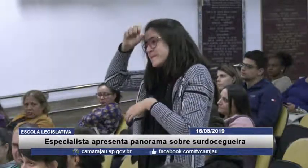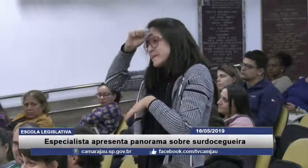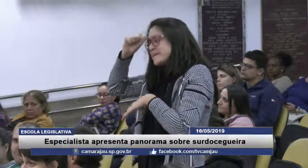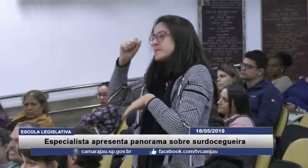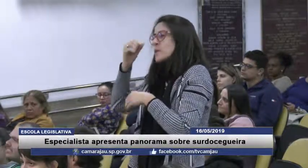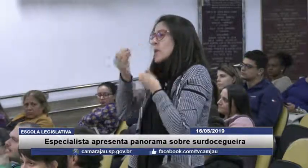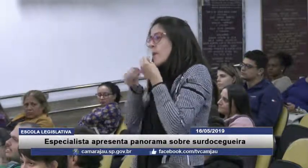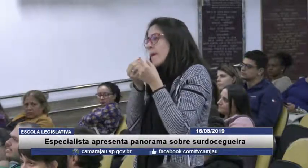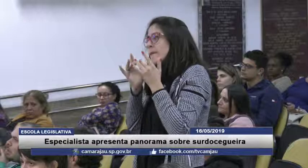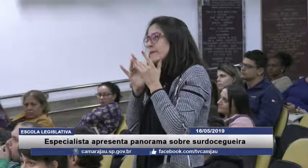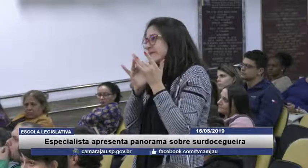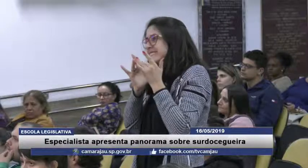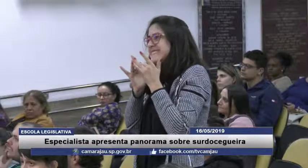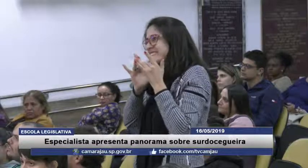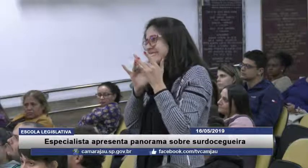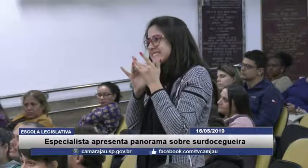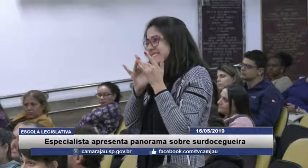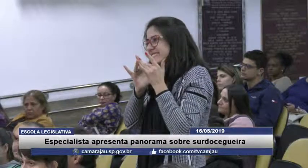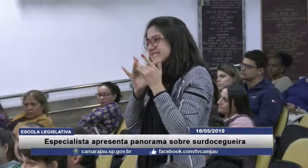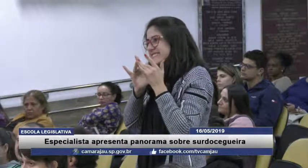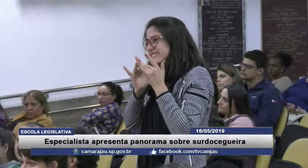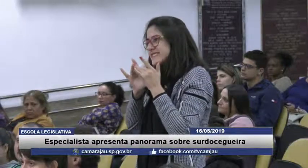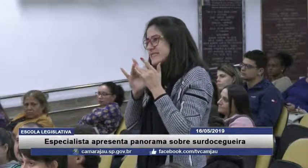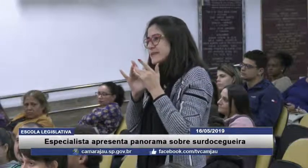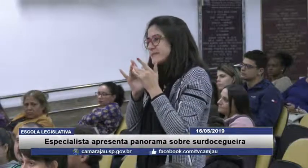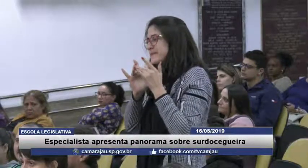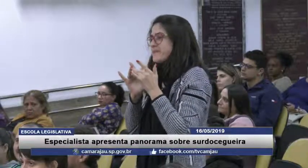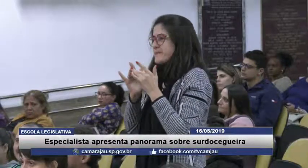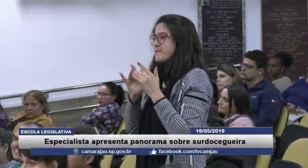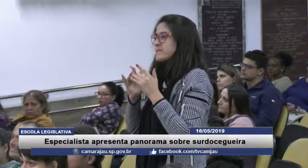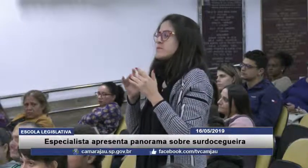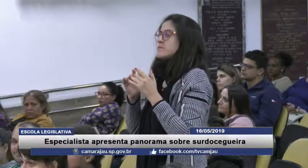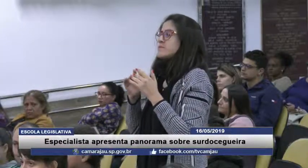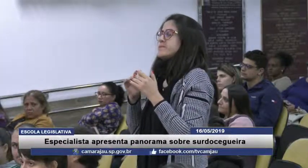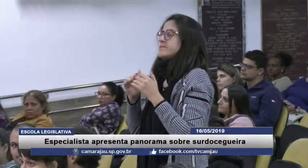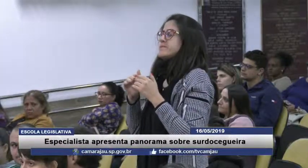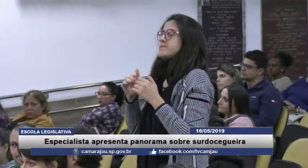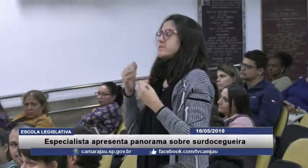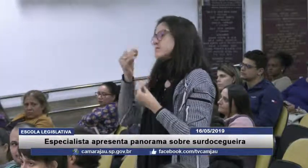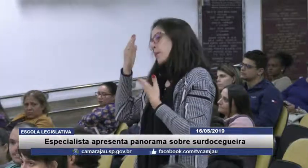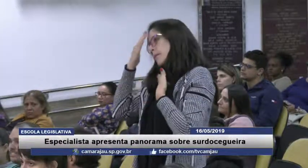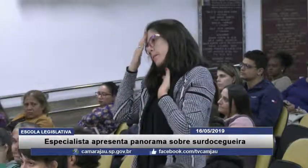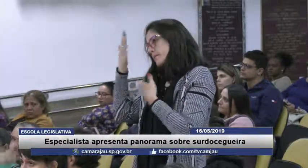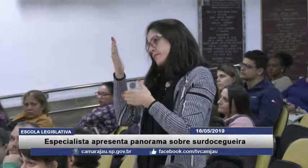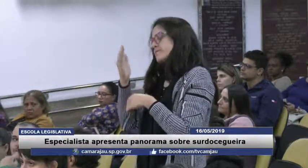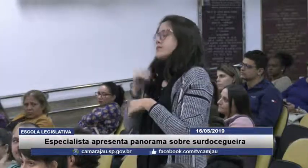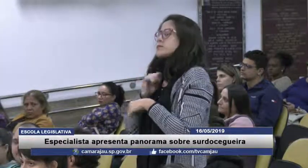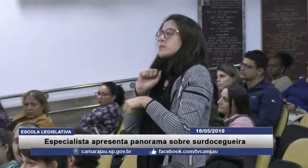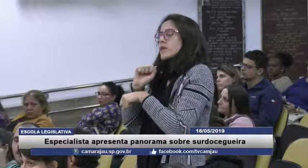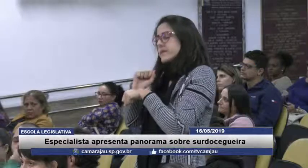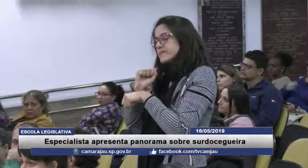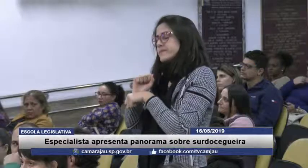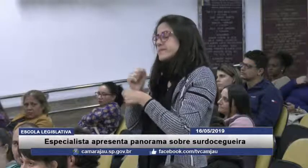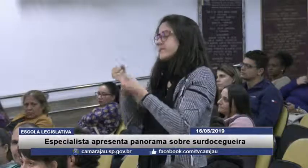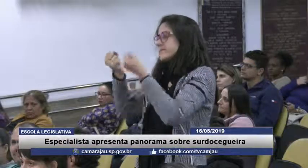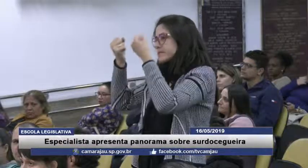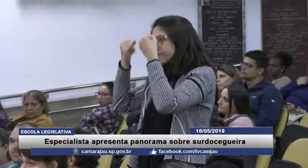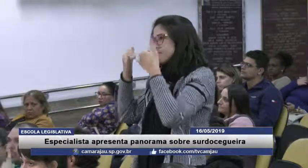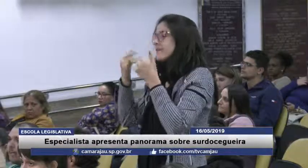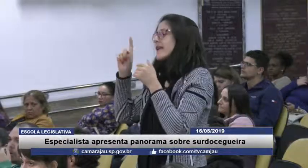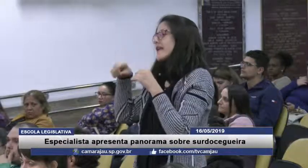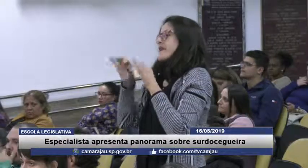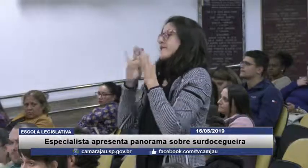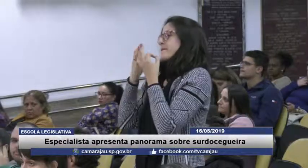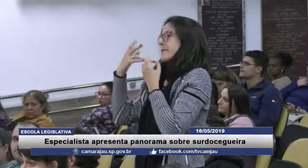E, sabe, eu queria poder ajudá-las também nesse processo, também ensinar um pouco mais para elas.